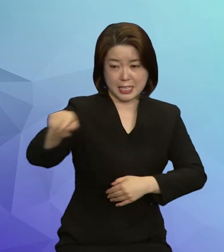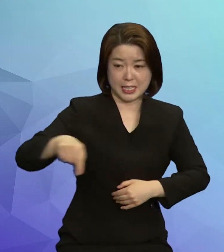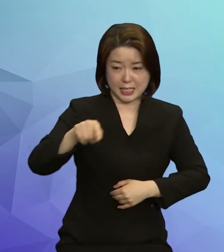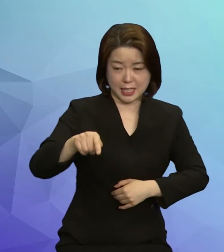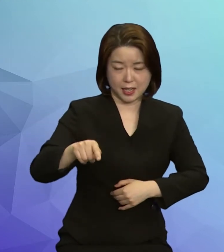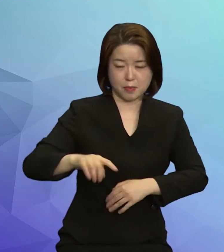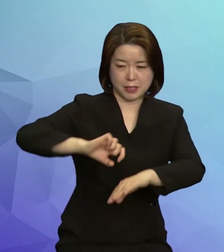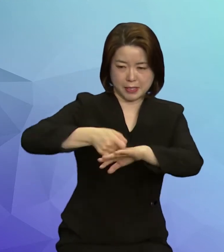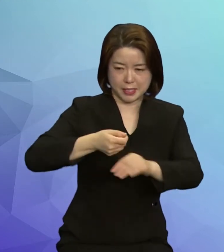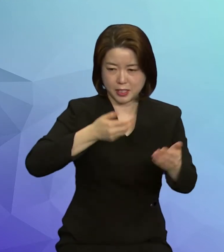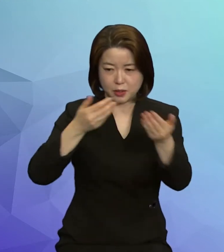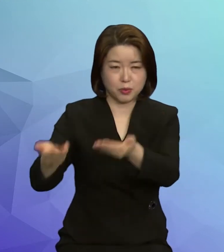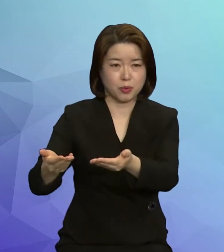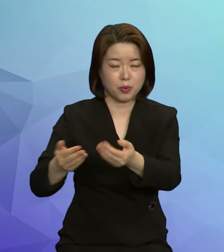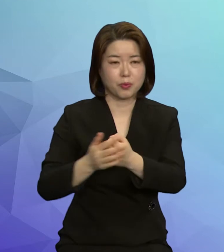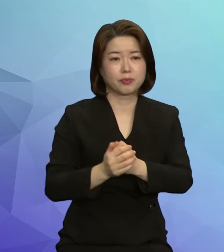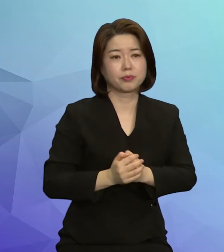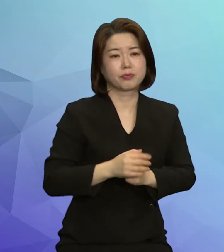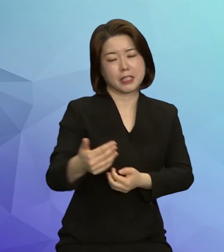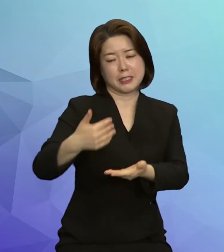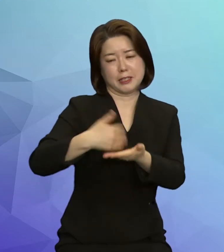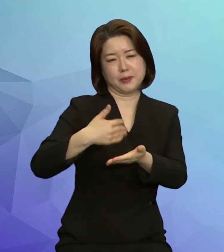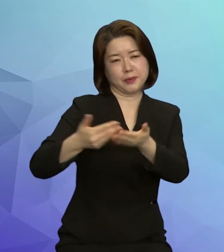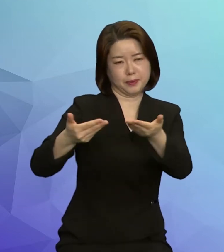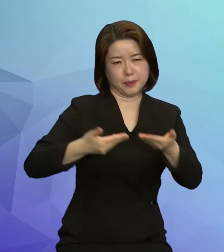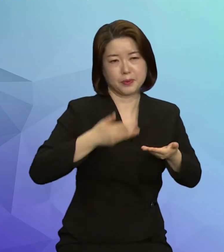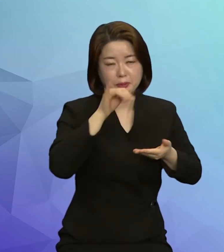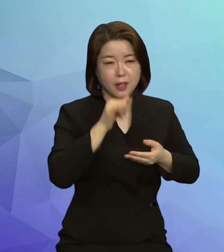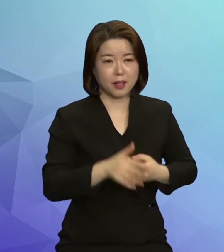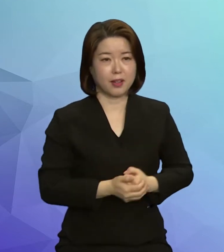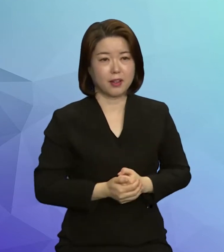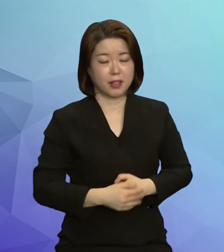이들을 징계했다고 그